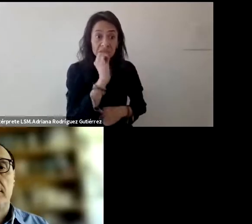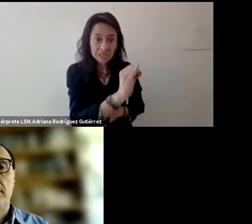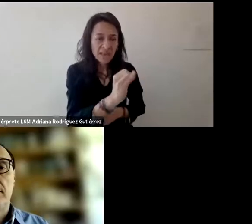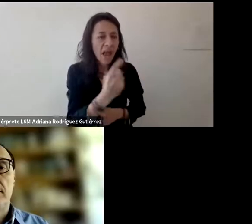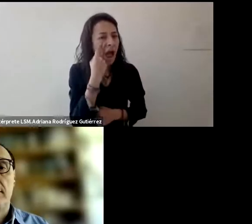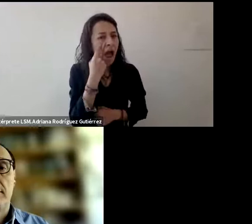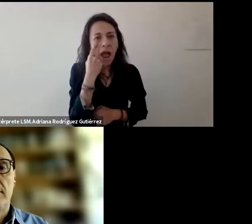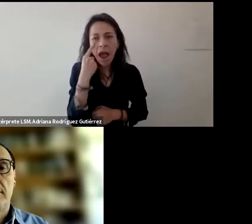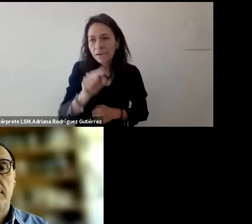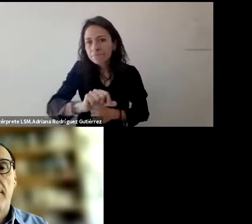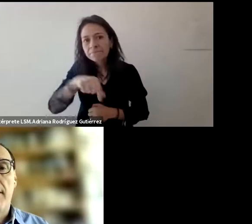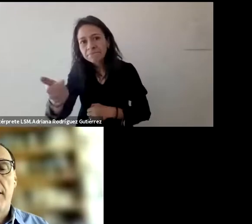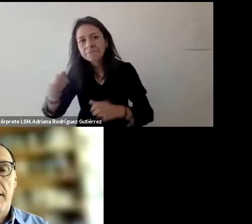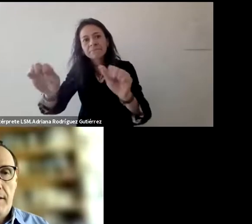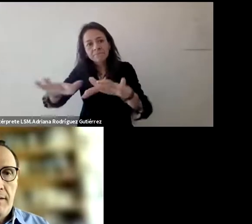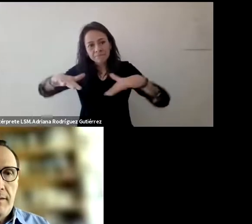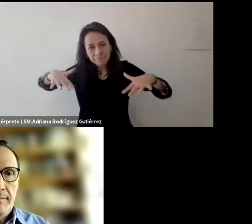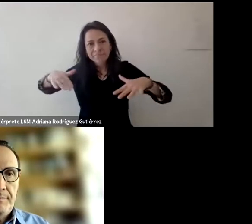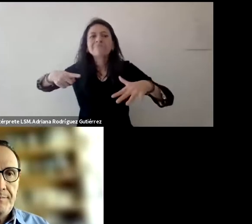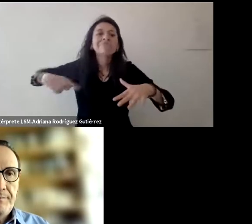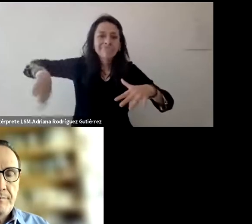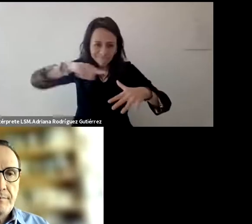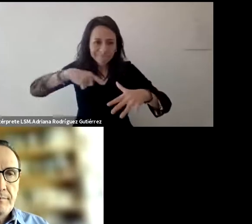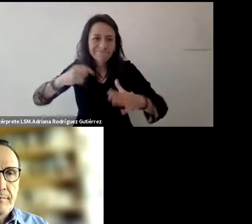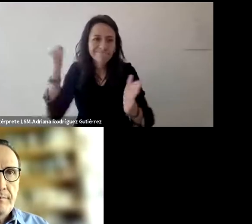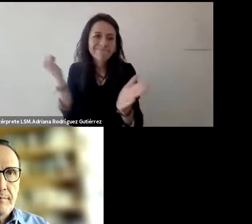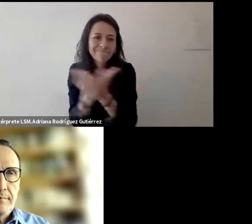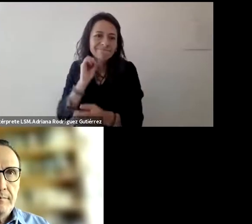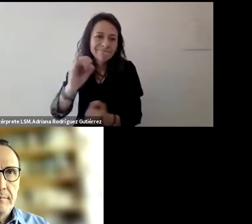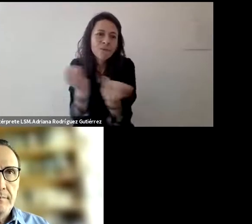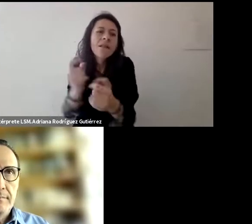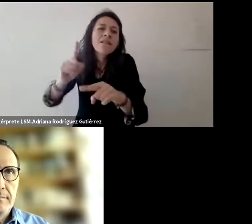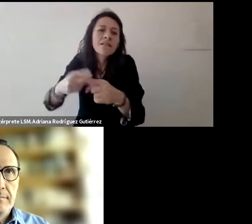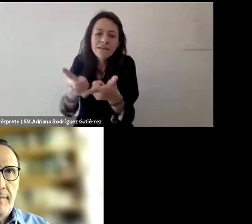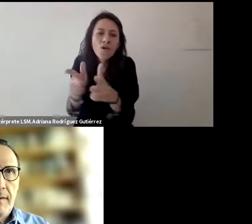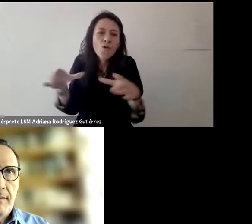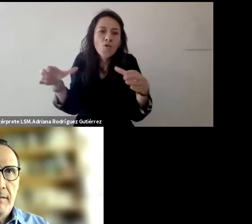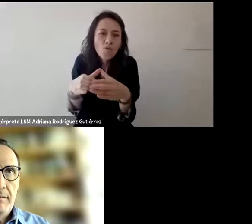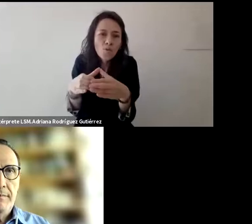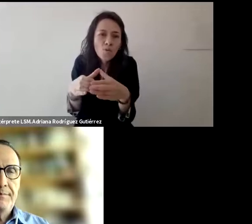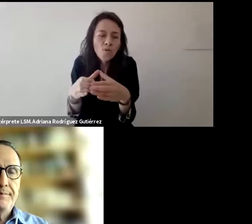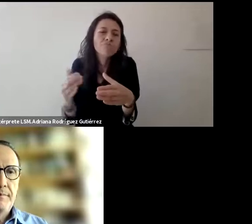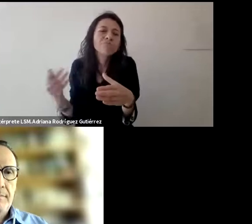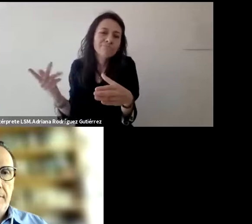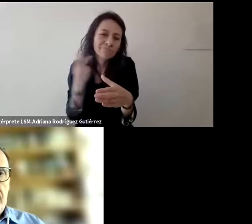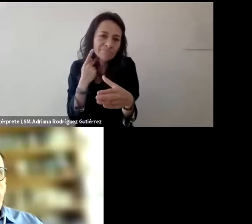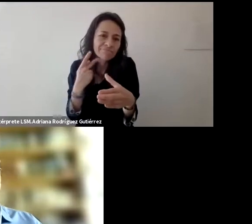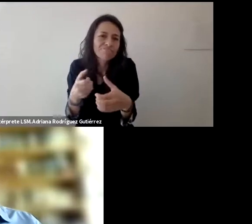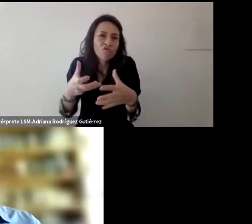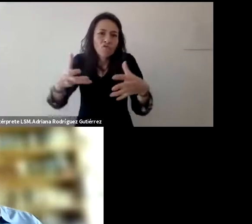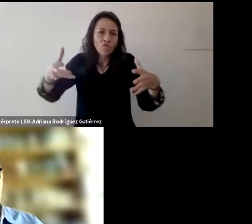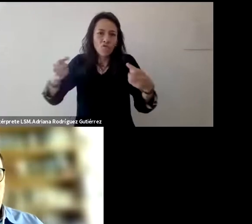la mayoría que tiene el bloque del partido Morena y sus